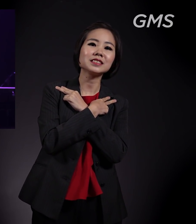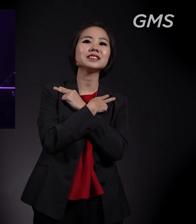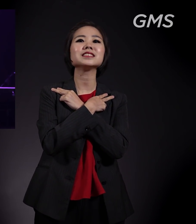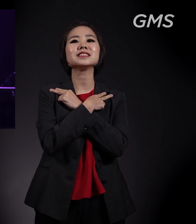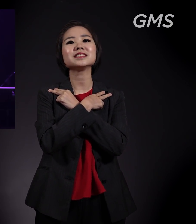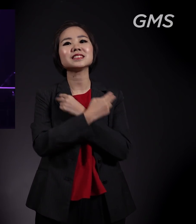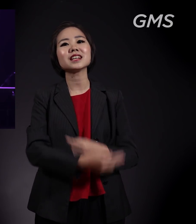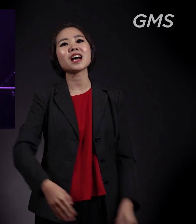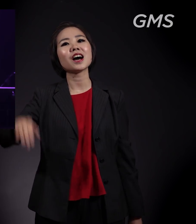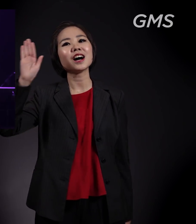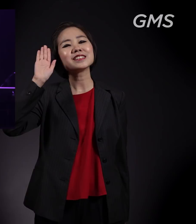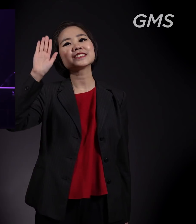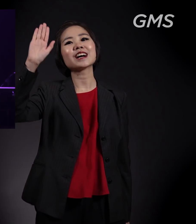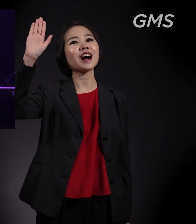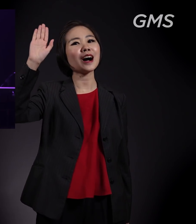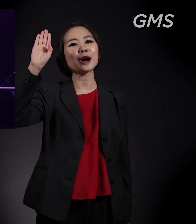mengasihi